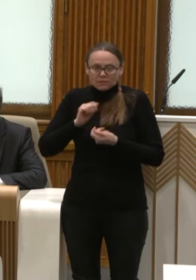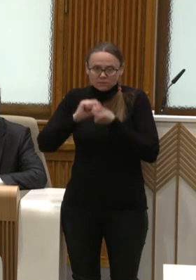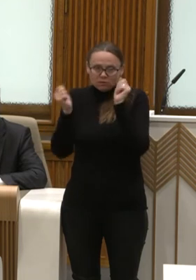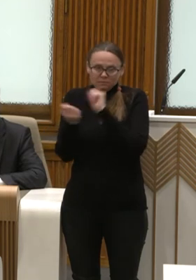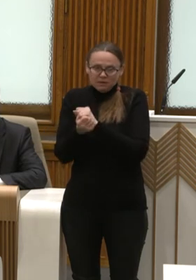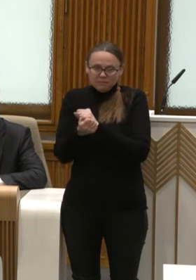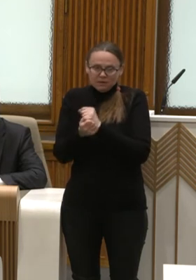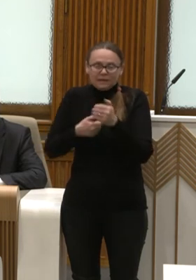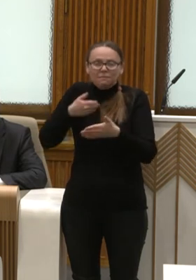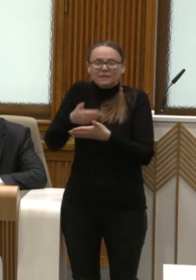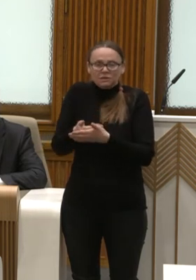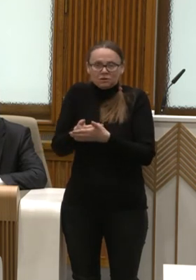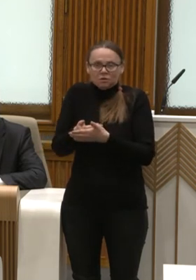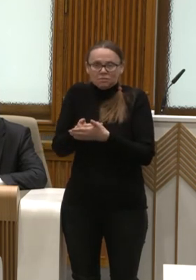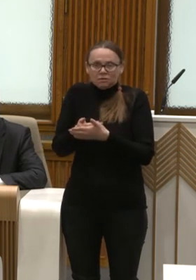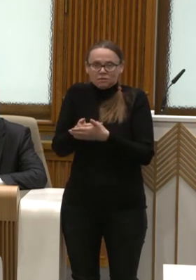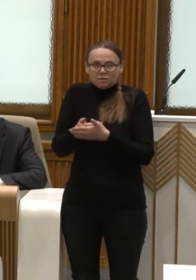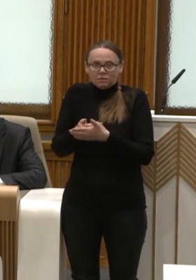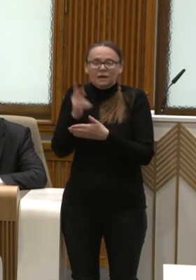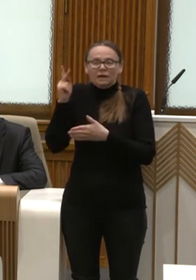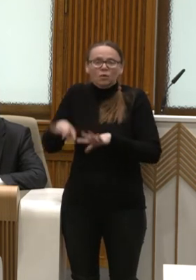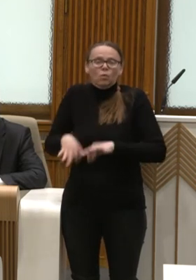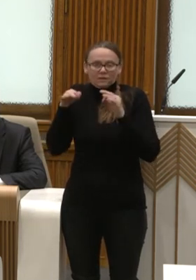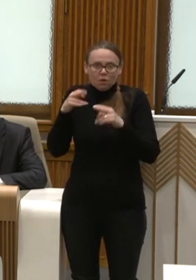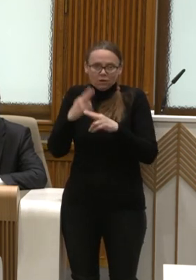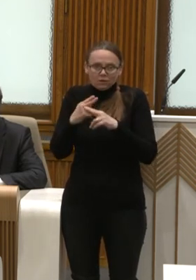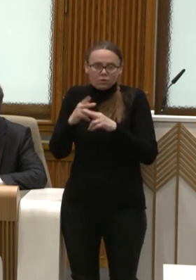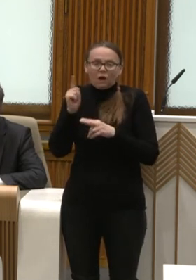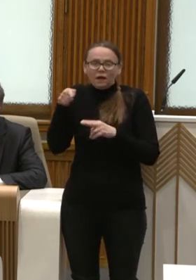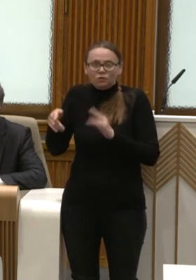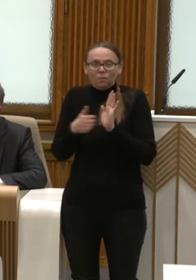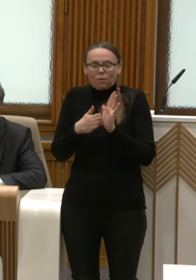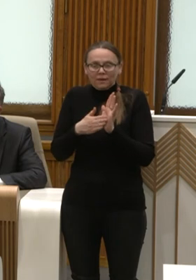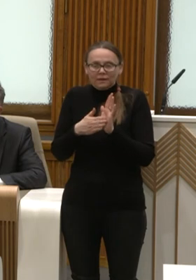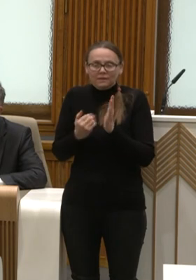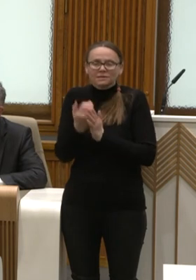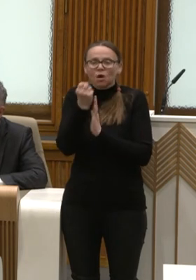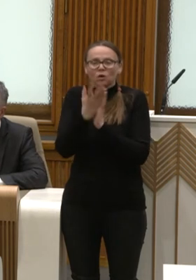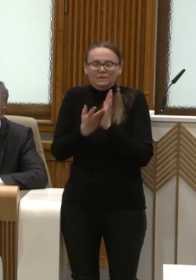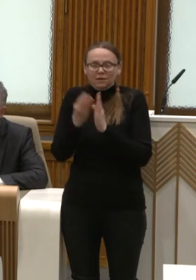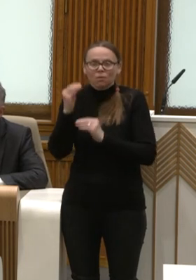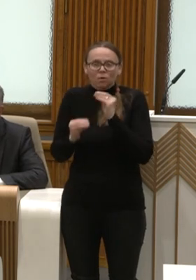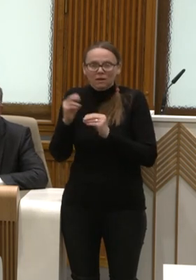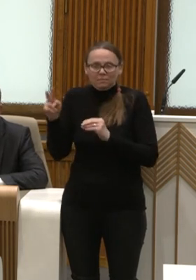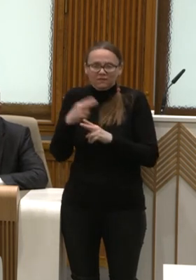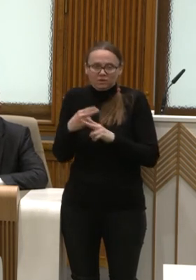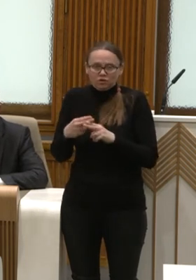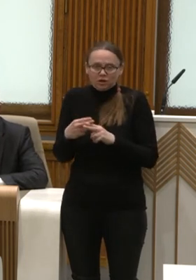spremenili pristop k diagnostiki in kaj to pomeni za oceno problema v